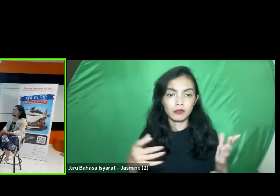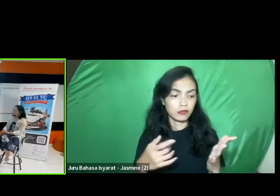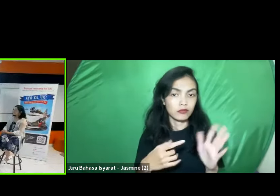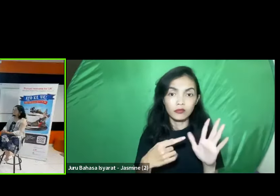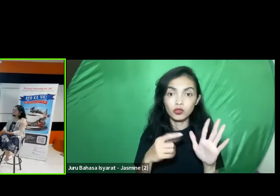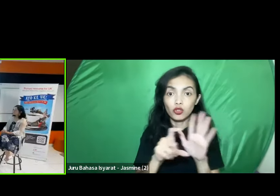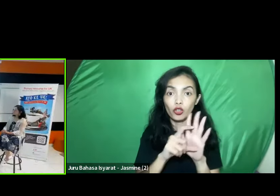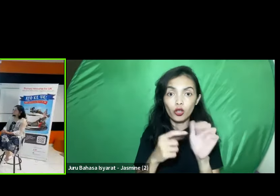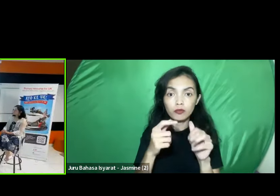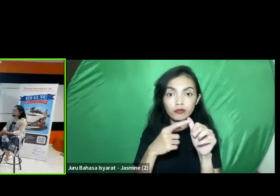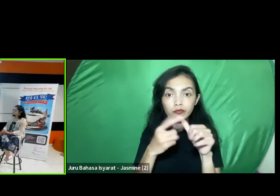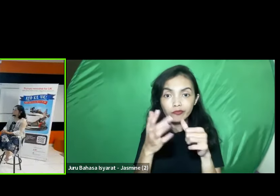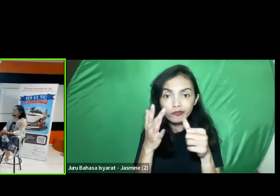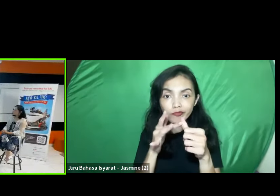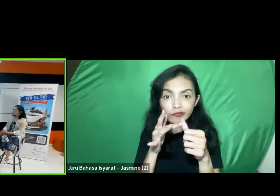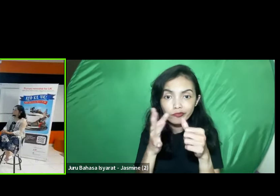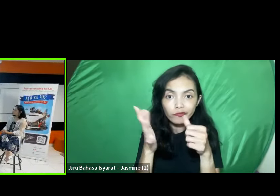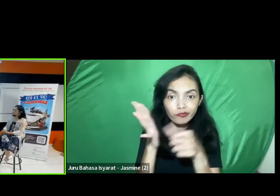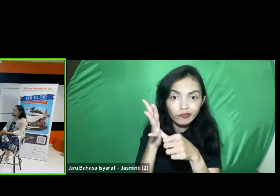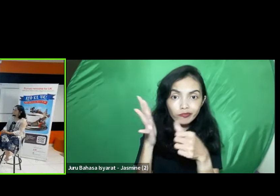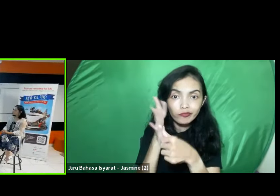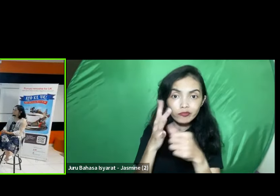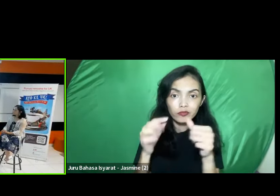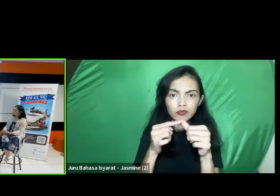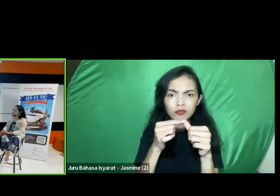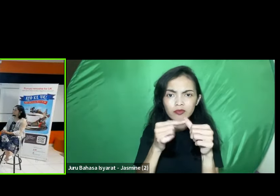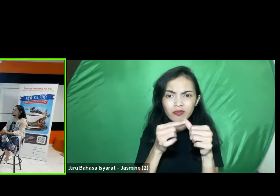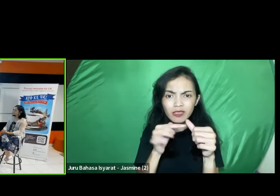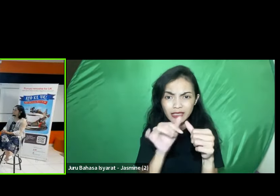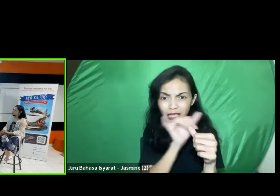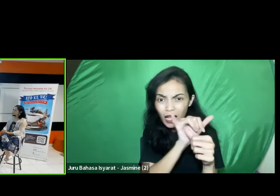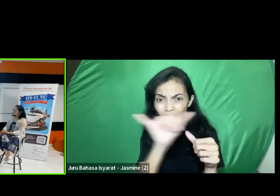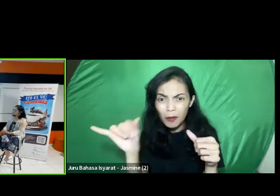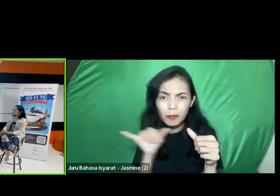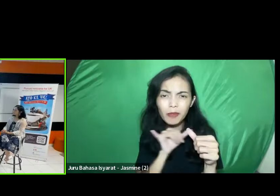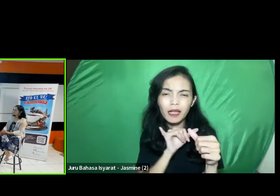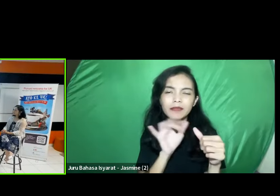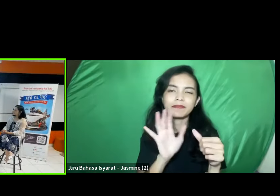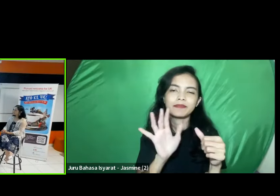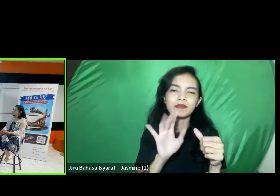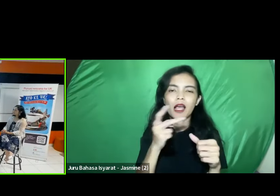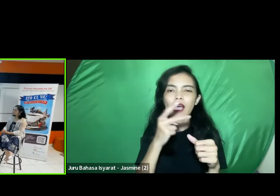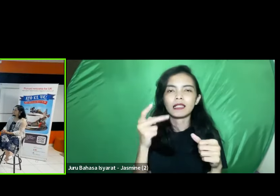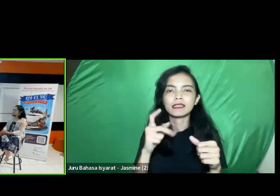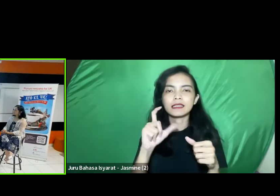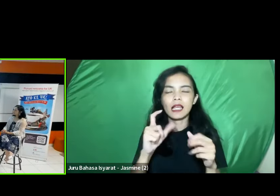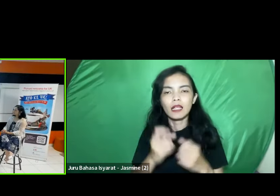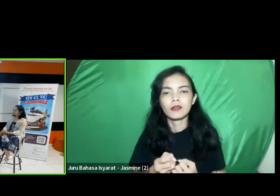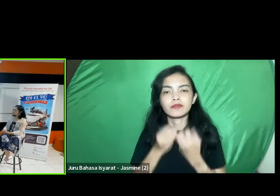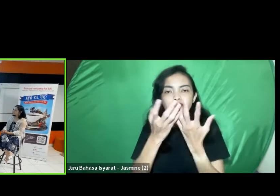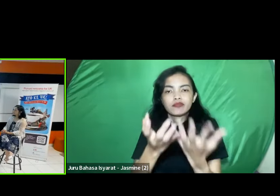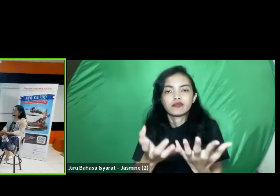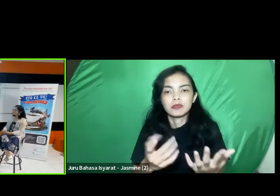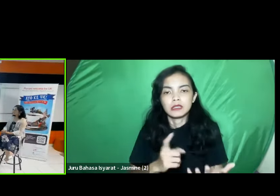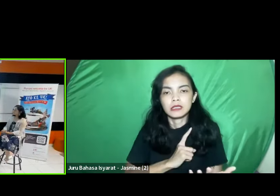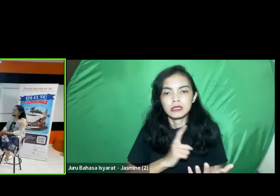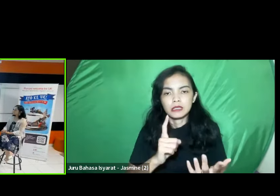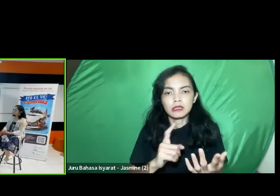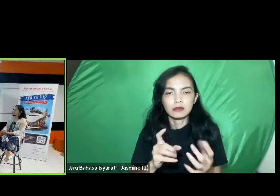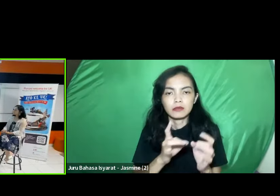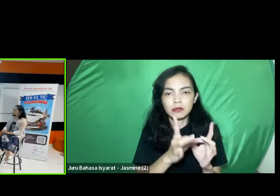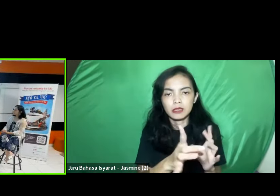berbeda ya kira-kira semuanya akan mengungkapkan diri dengan seoriginal mungkin itu